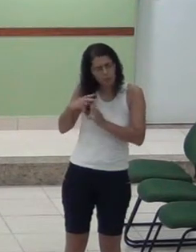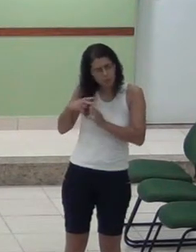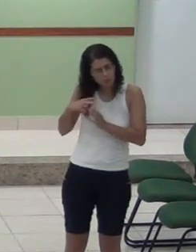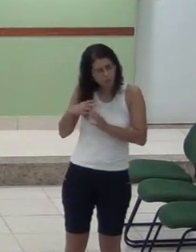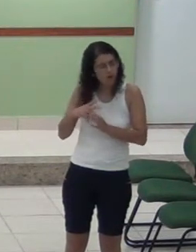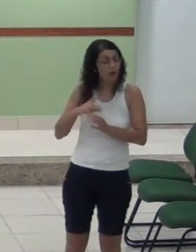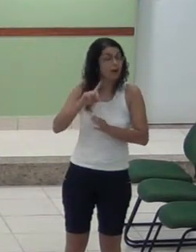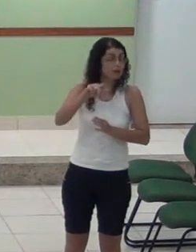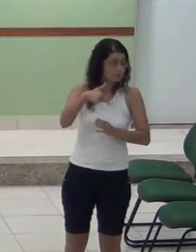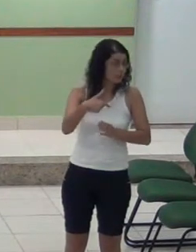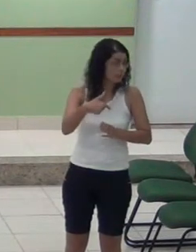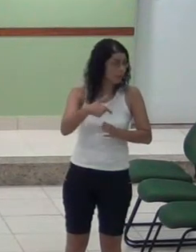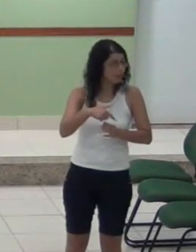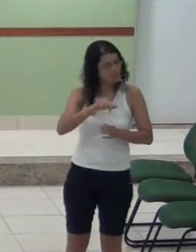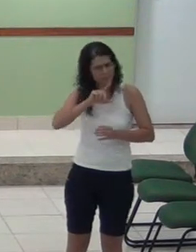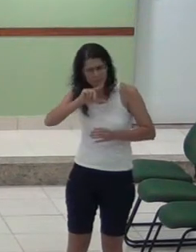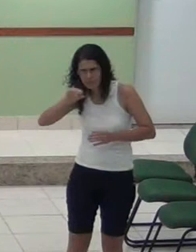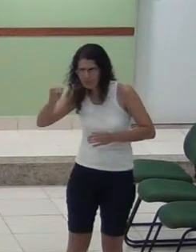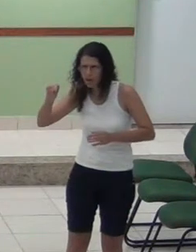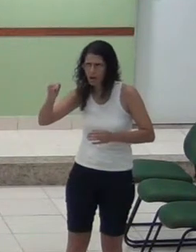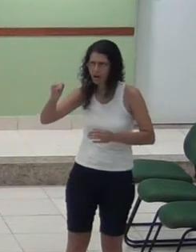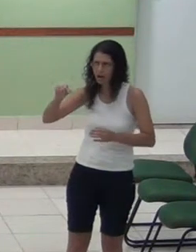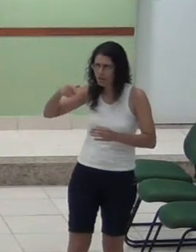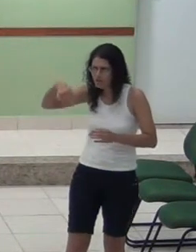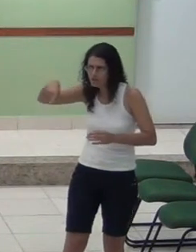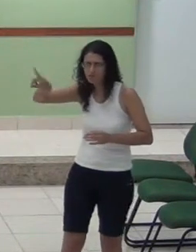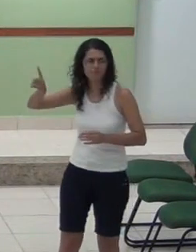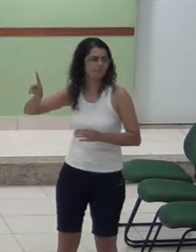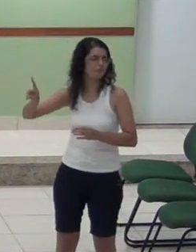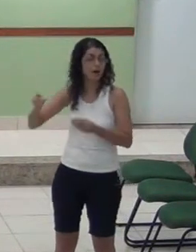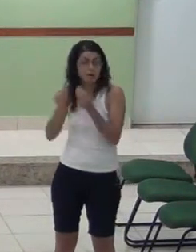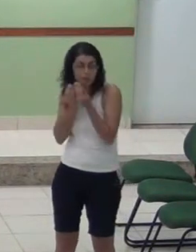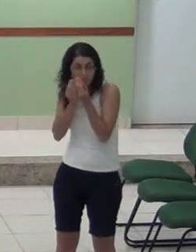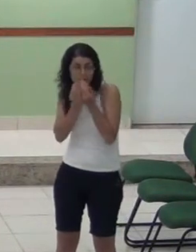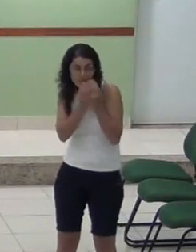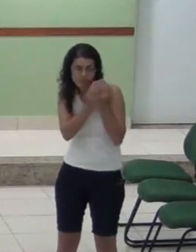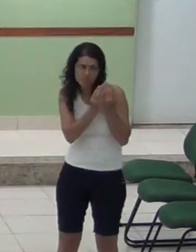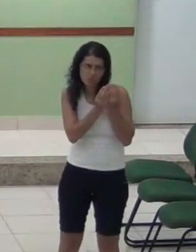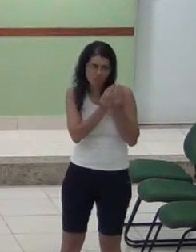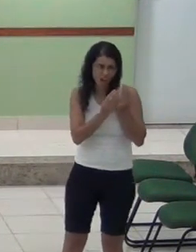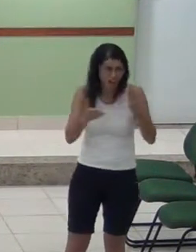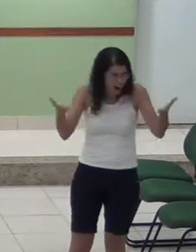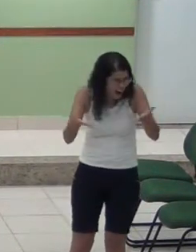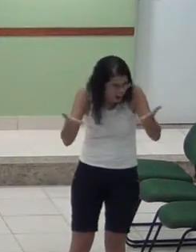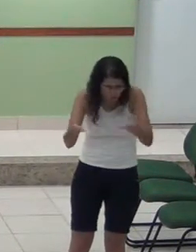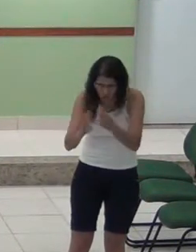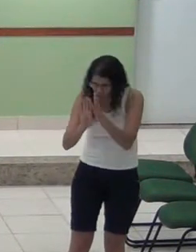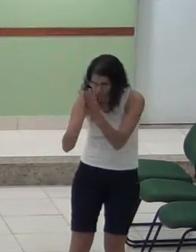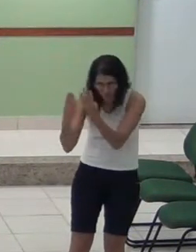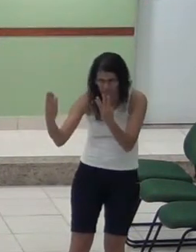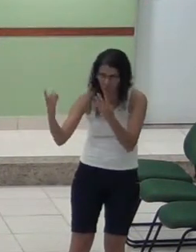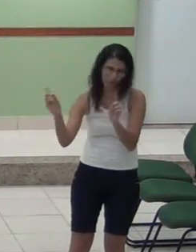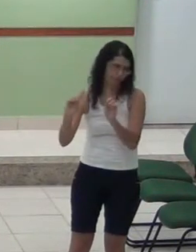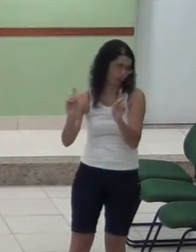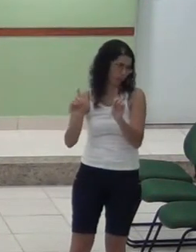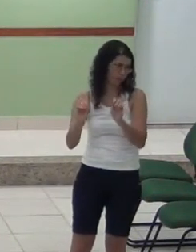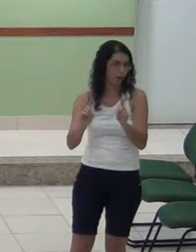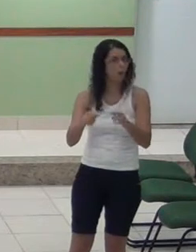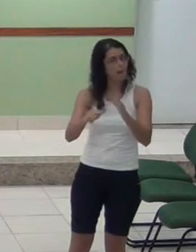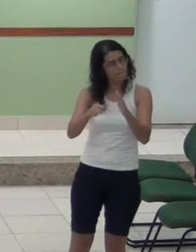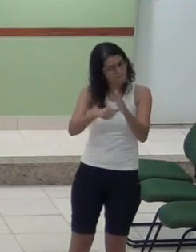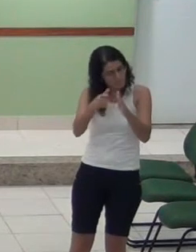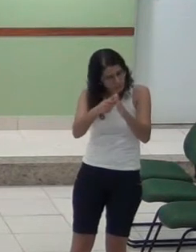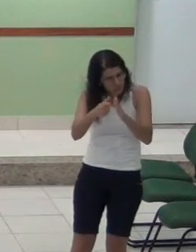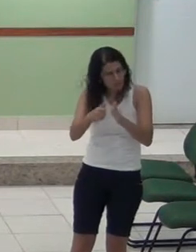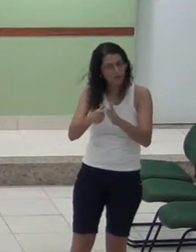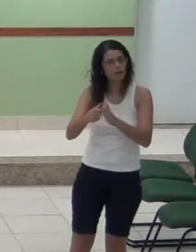cantina. Não adianta formar fila agora, porque não vai estar vendendo nada lá agora. Então, após o pós-lúdio, você